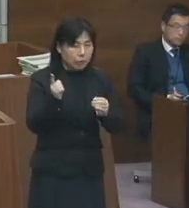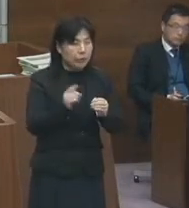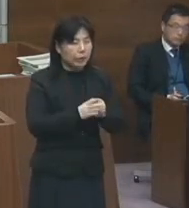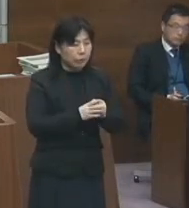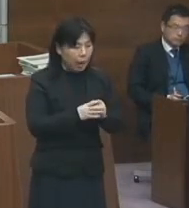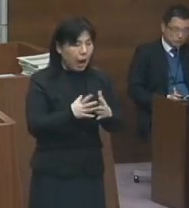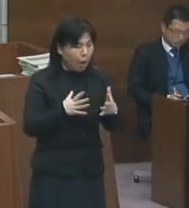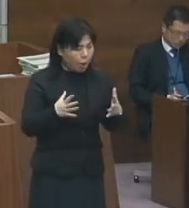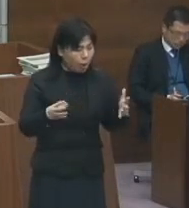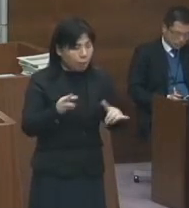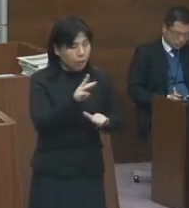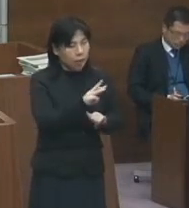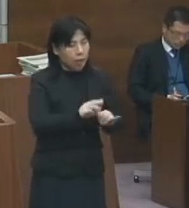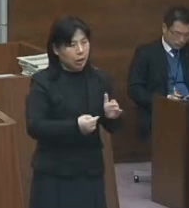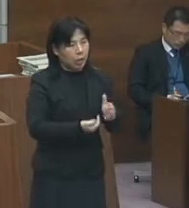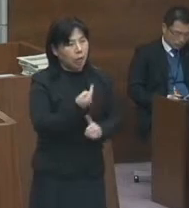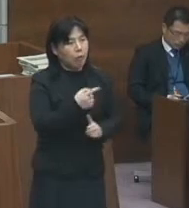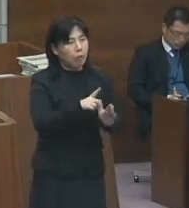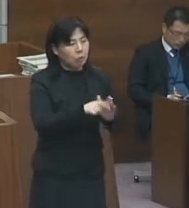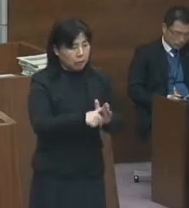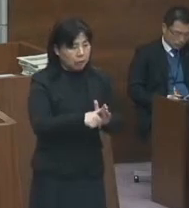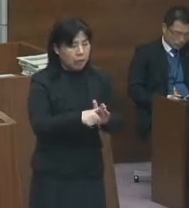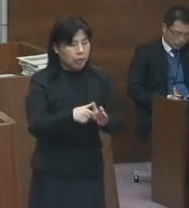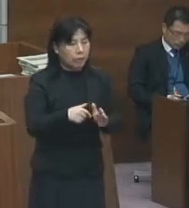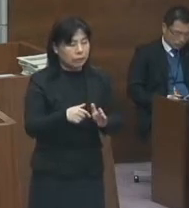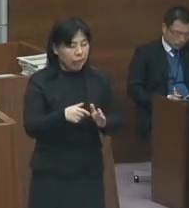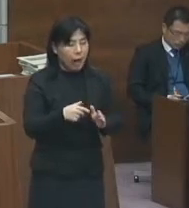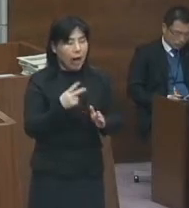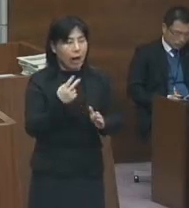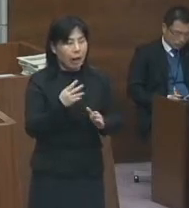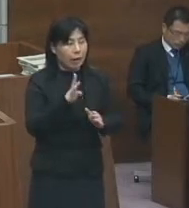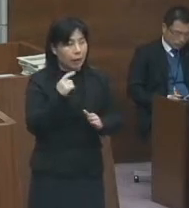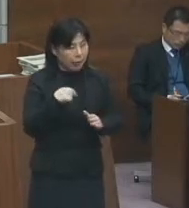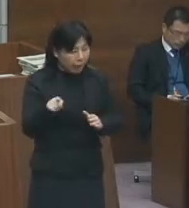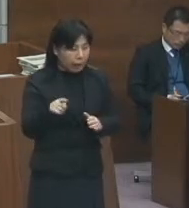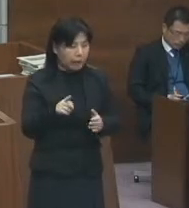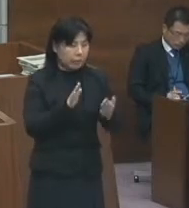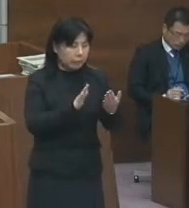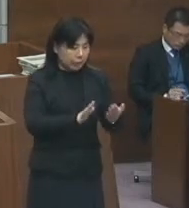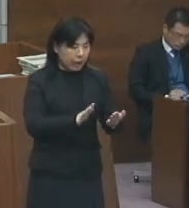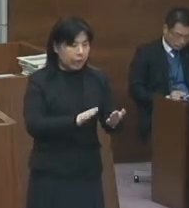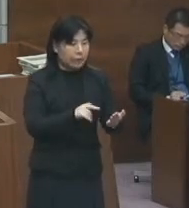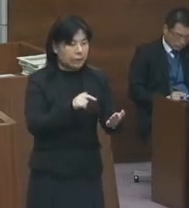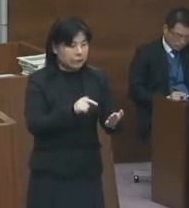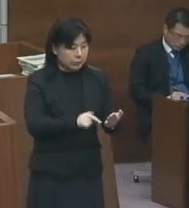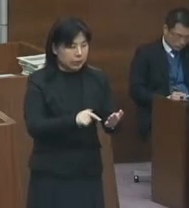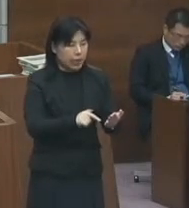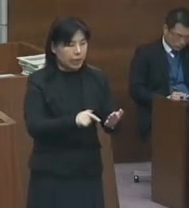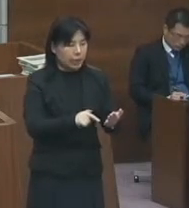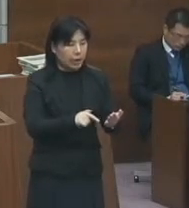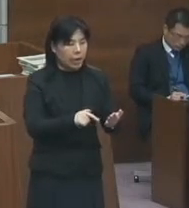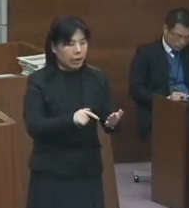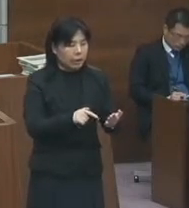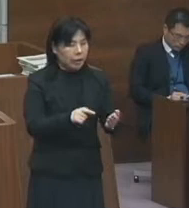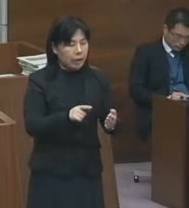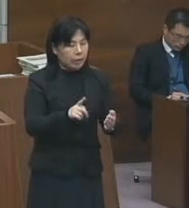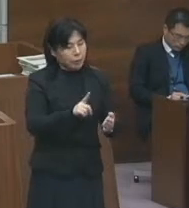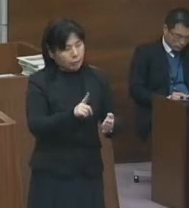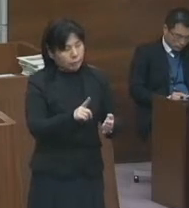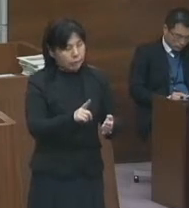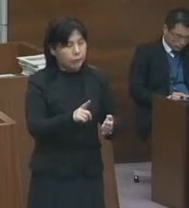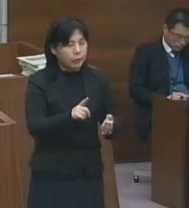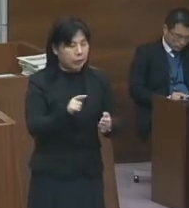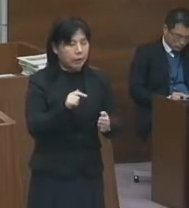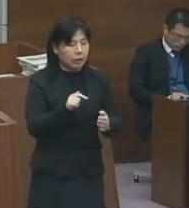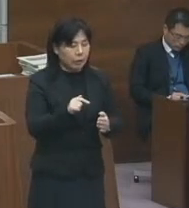害発生時の対応として、各都道府県に対し、広域火葬計画の策定を求めています。しかし、